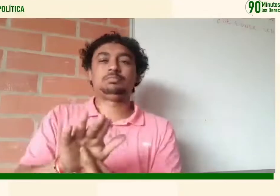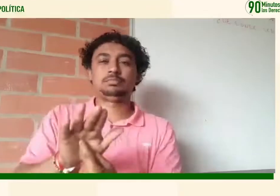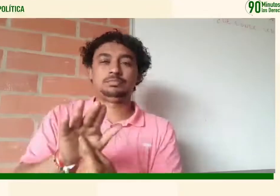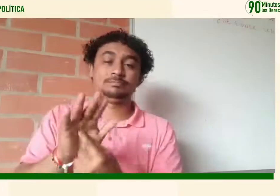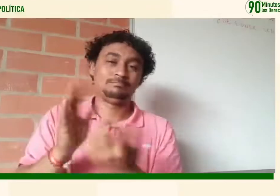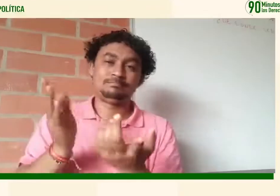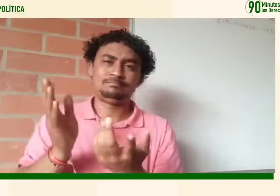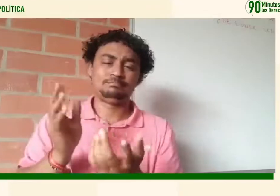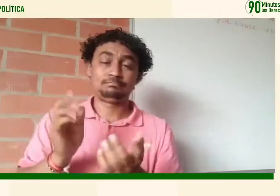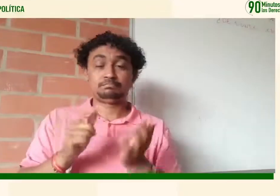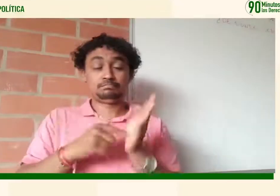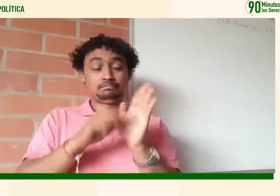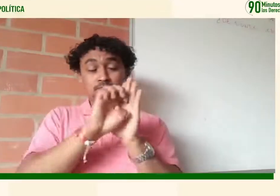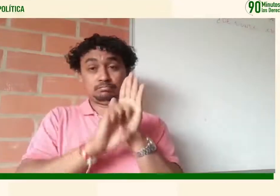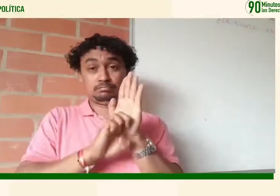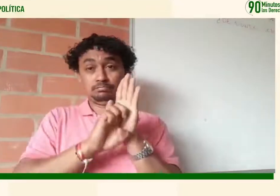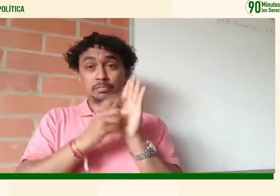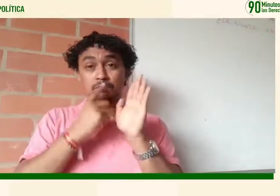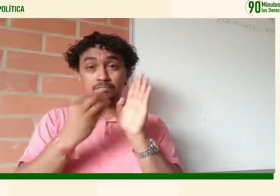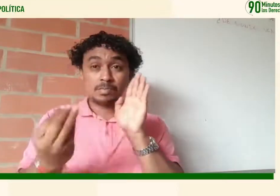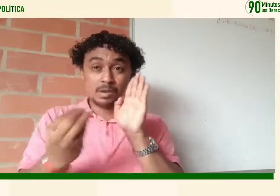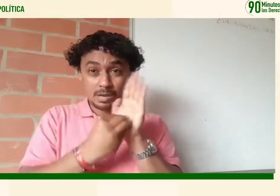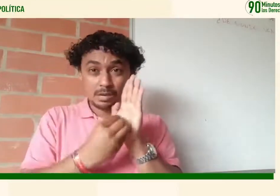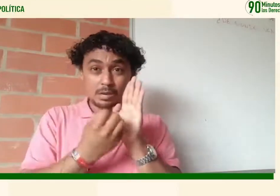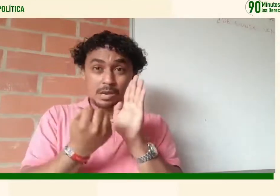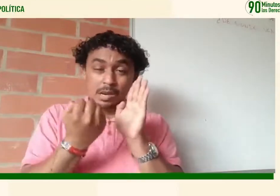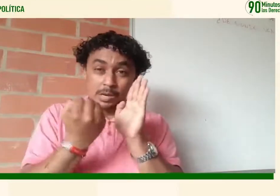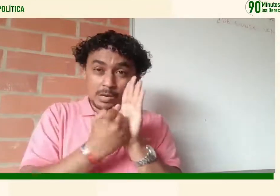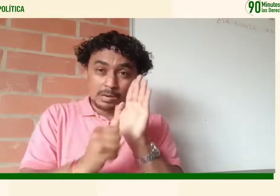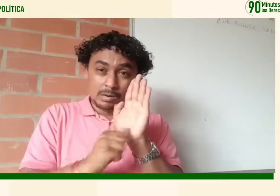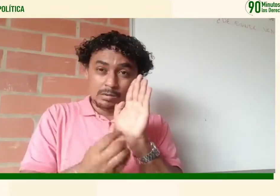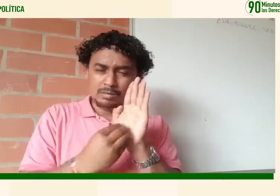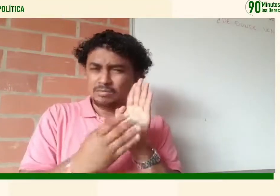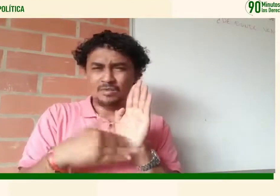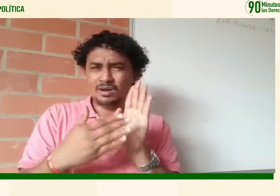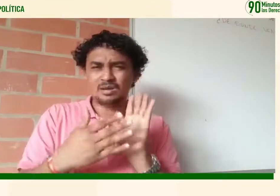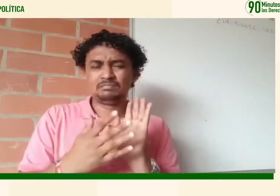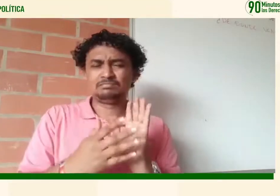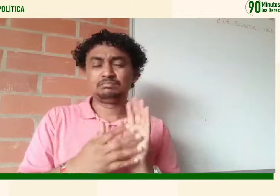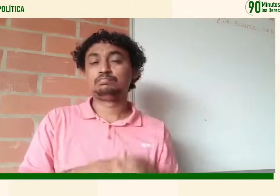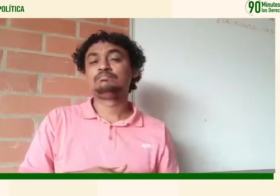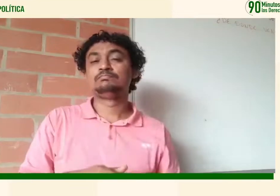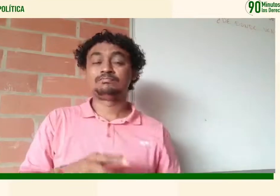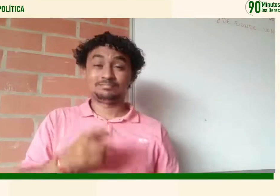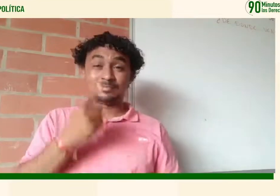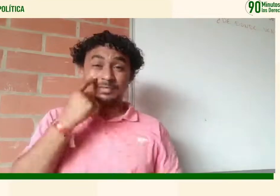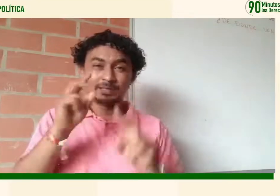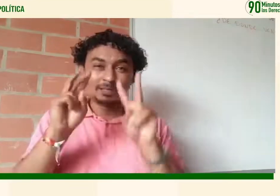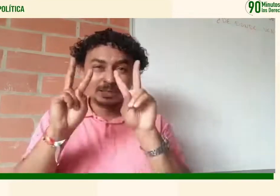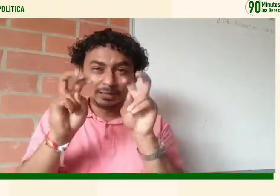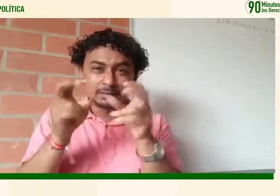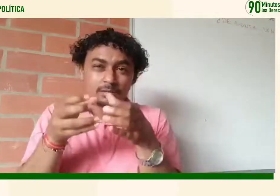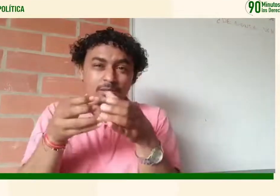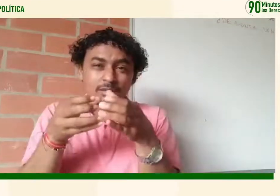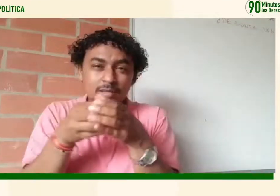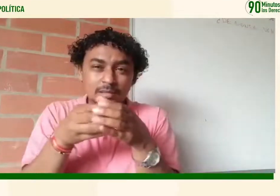vulnera los derechos y por eso es que en los estatutos no hay ningún artículo que diga eso